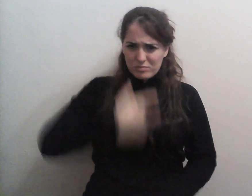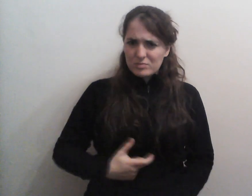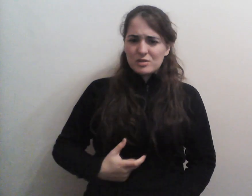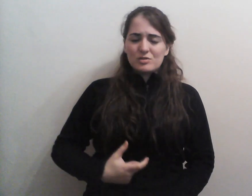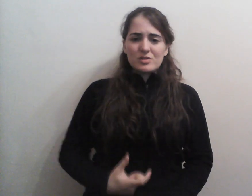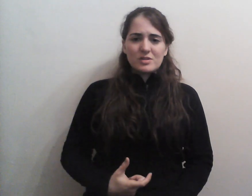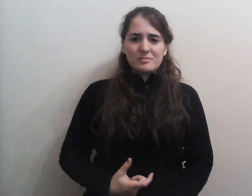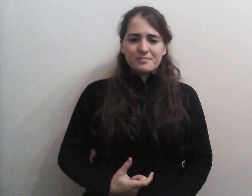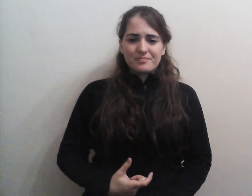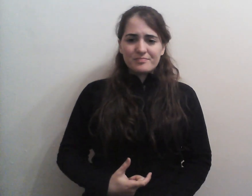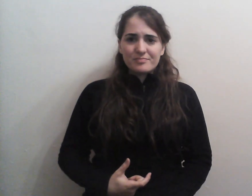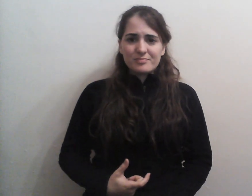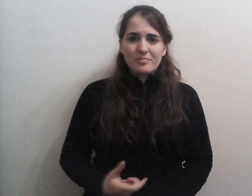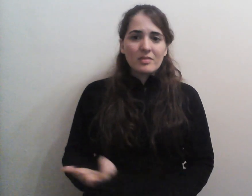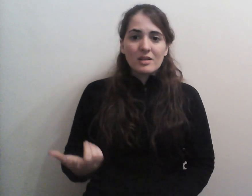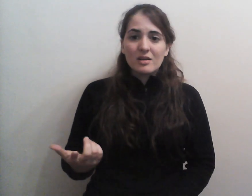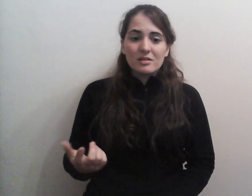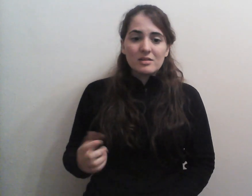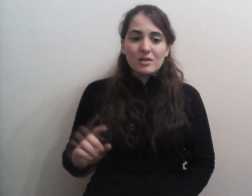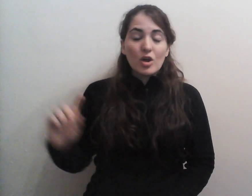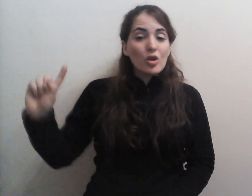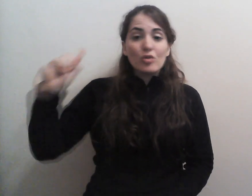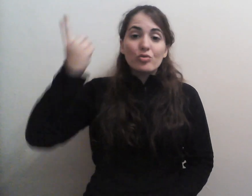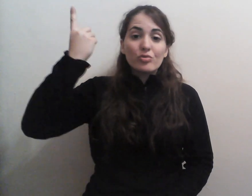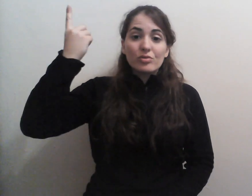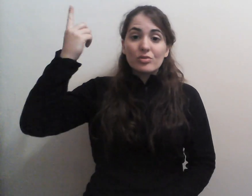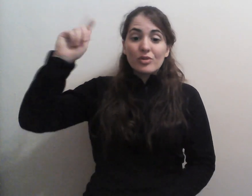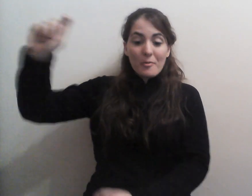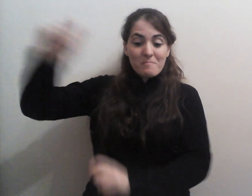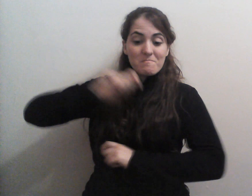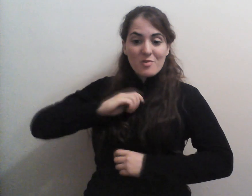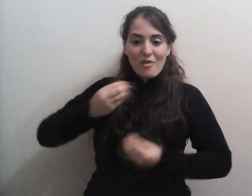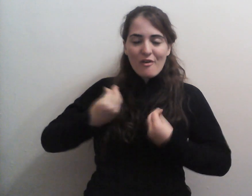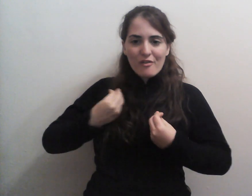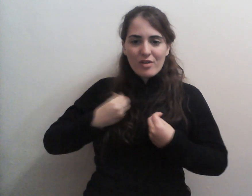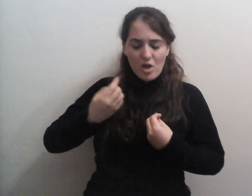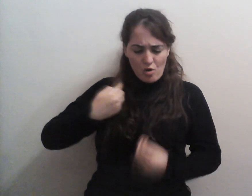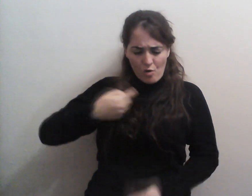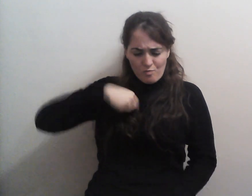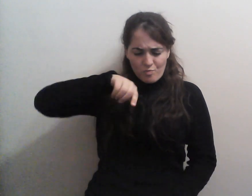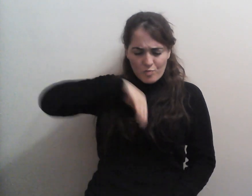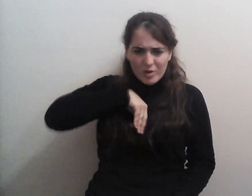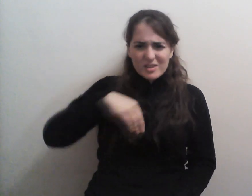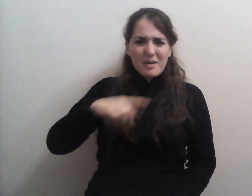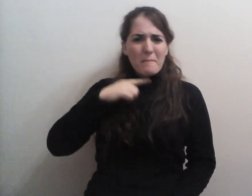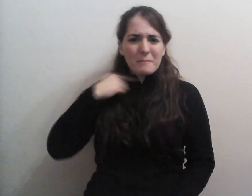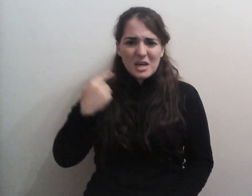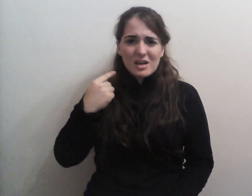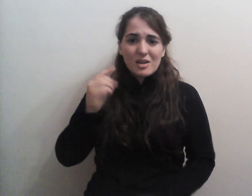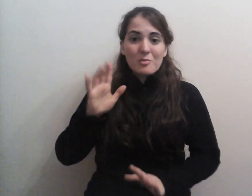2:1, que Él nos dio vida cuando estábamos muertos en nuestros delitos y pecados. Creo que una buena